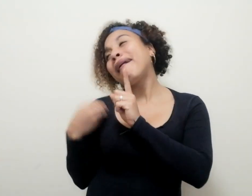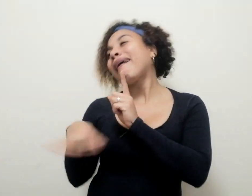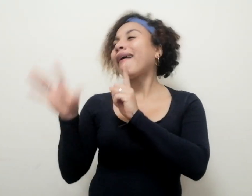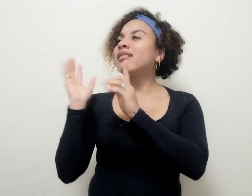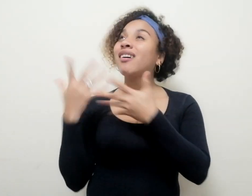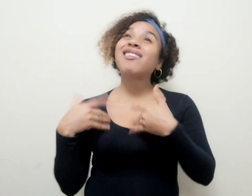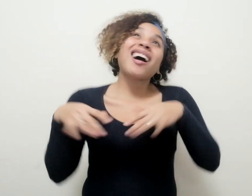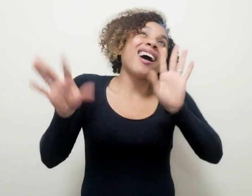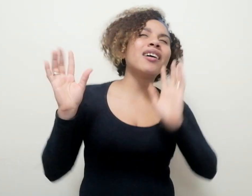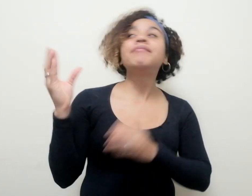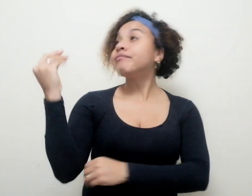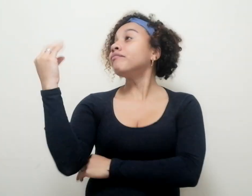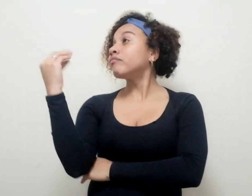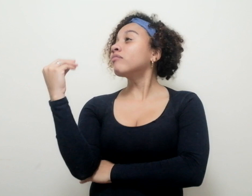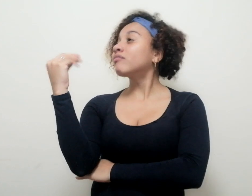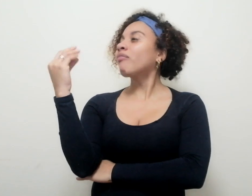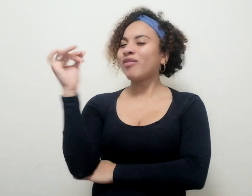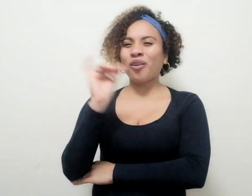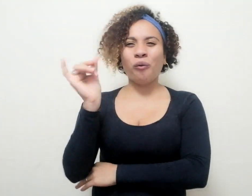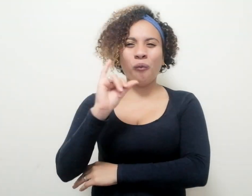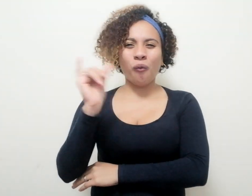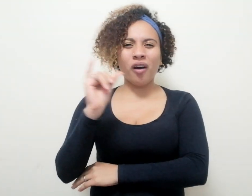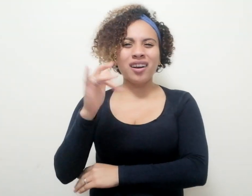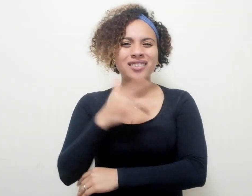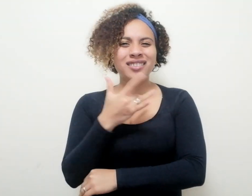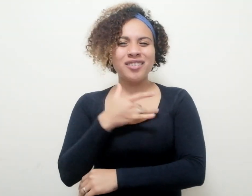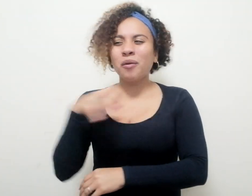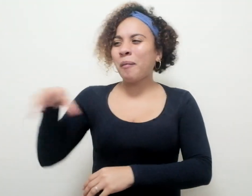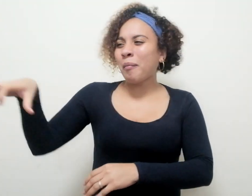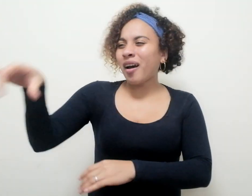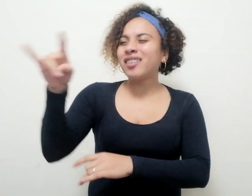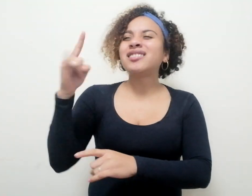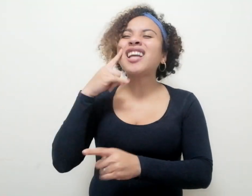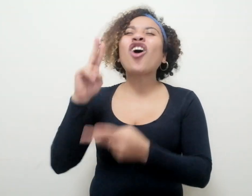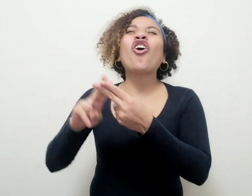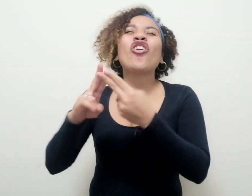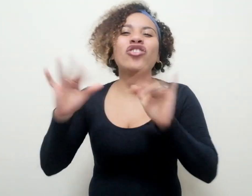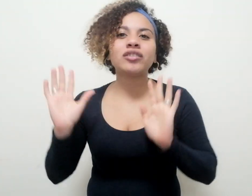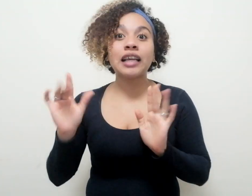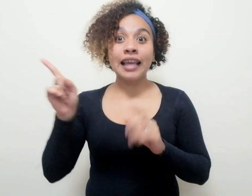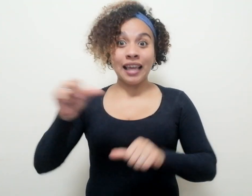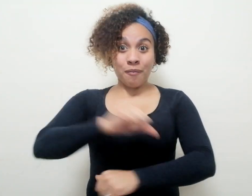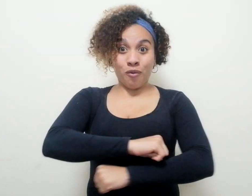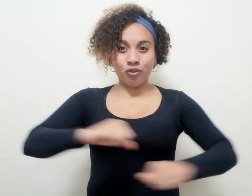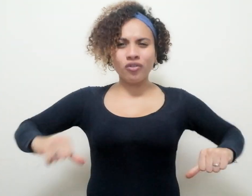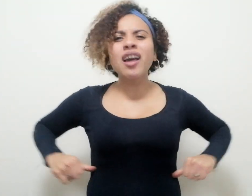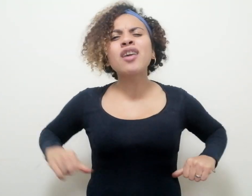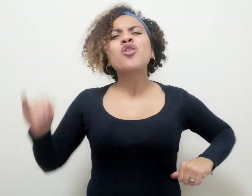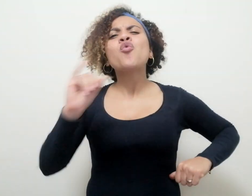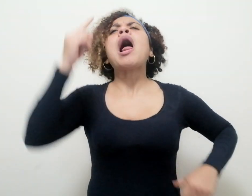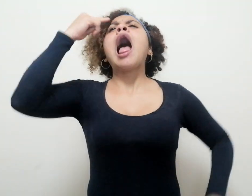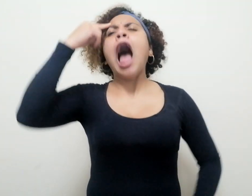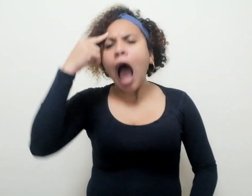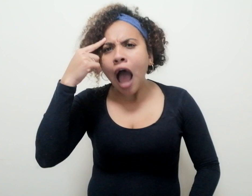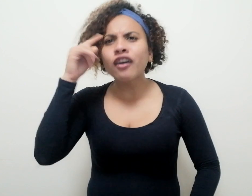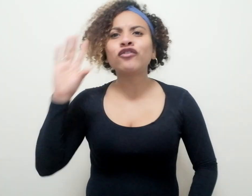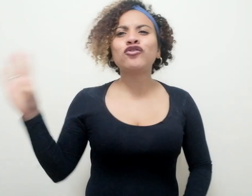la modorra que ocasiona las vecindades sonoras. El portugués nos hace pensar que todo lo dicho